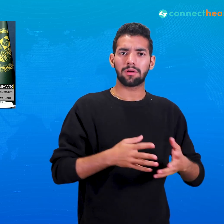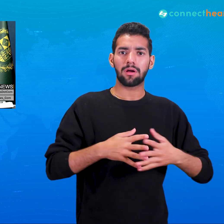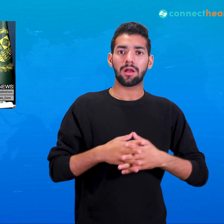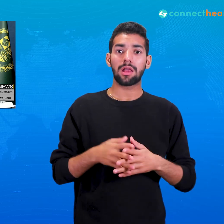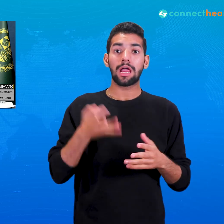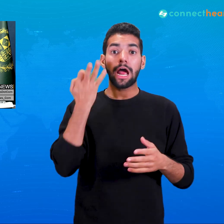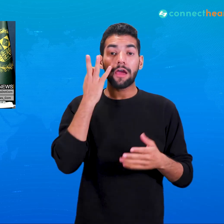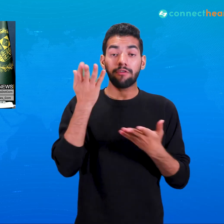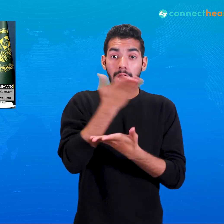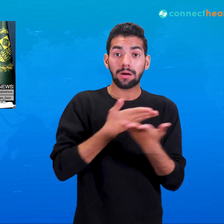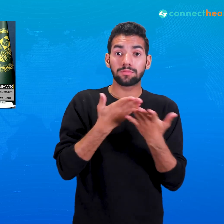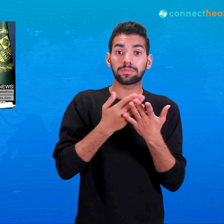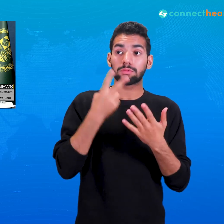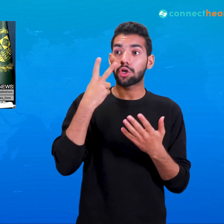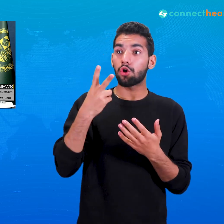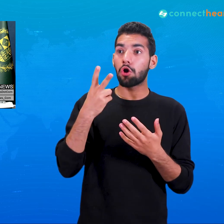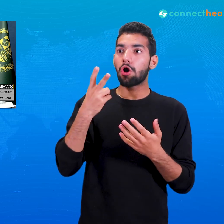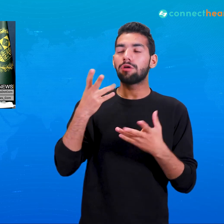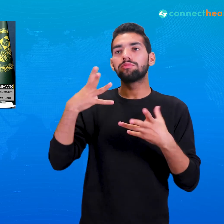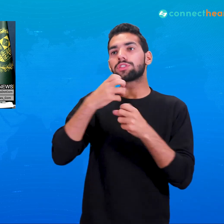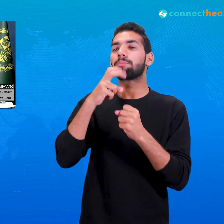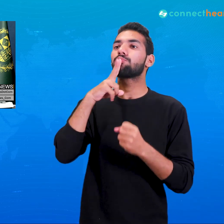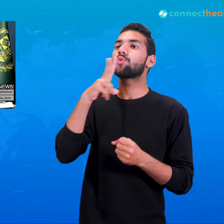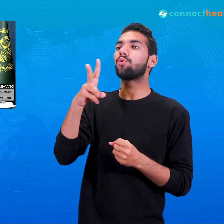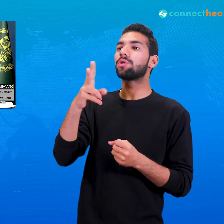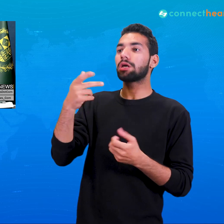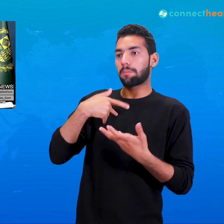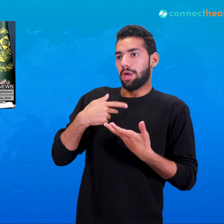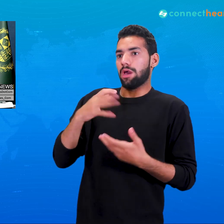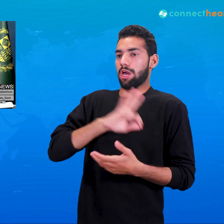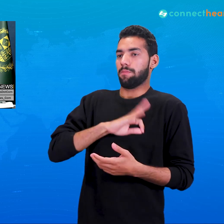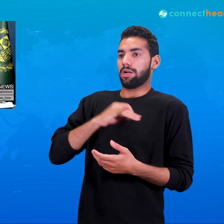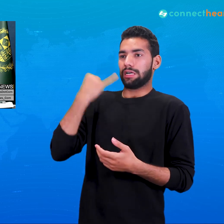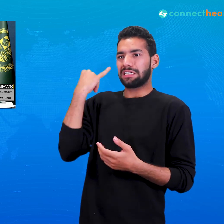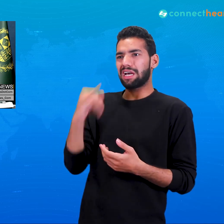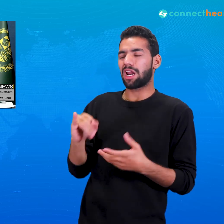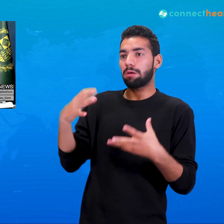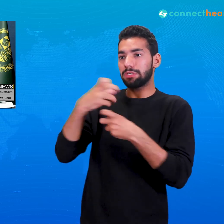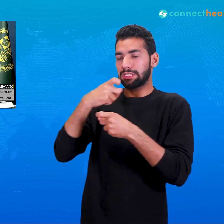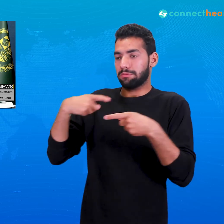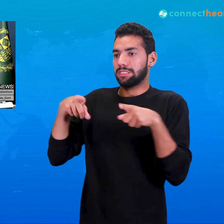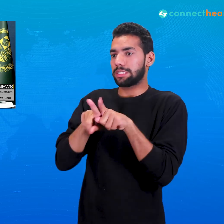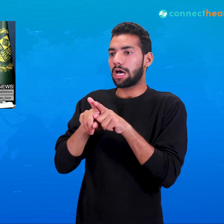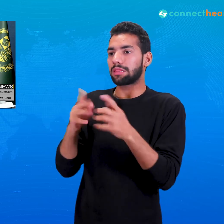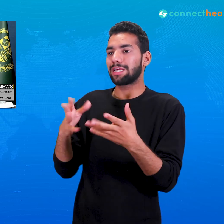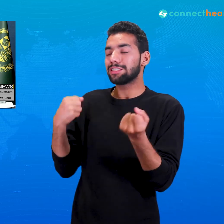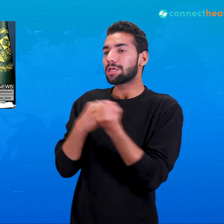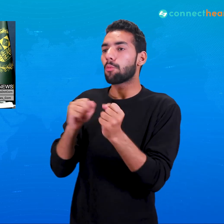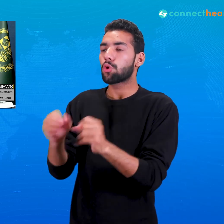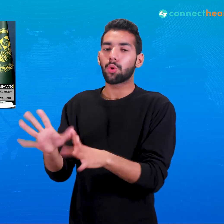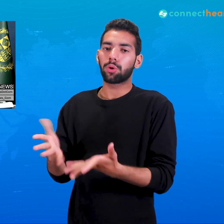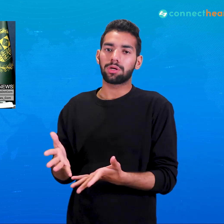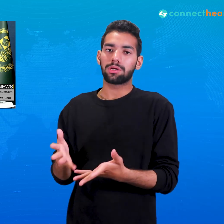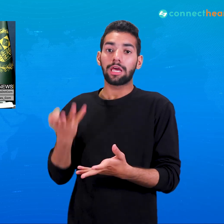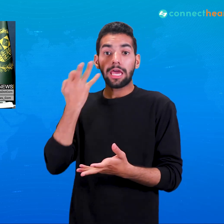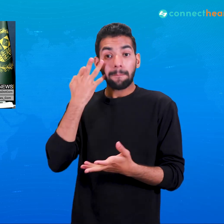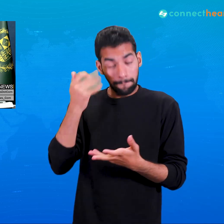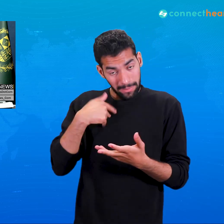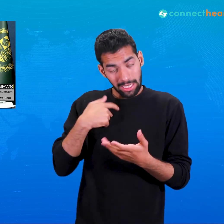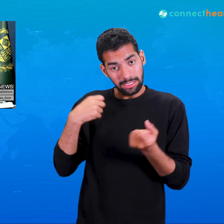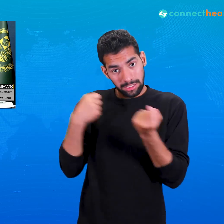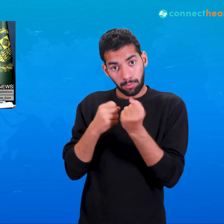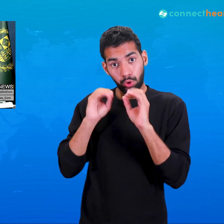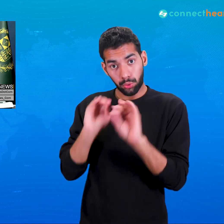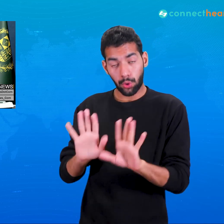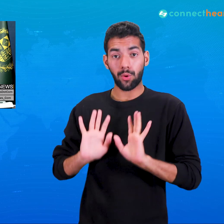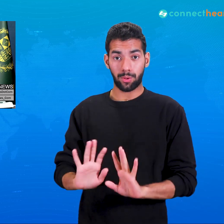دینی ہے، وہ قانون کے اوپر ہے، اور عمران خان جی بہت برا ہے، دیکھیں جی وہ ملک کو ساتھ نہیں لے کے چل رہا، میں سب کو ساتھ لے کے چلنے کے لیے